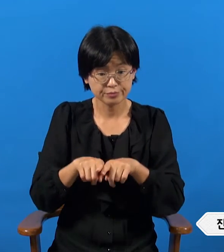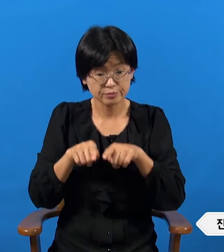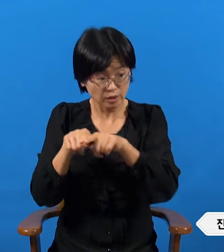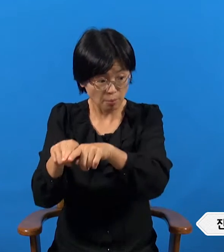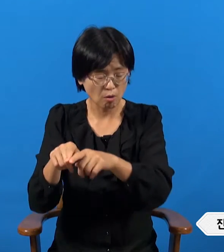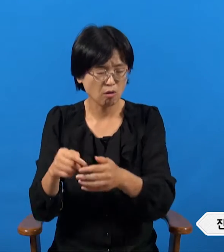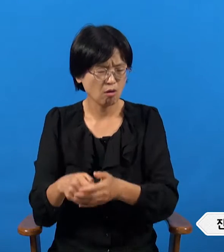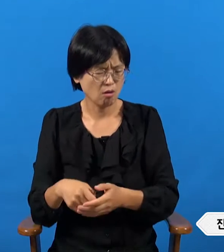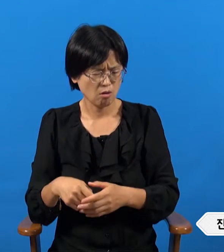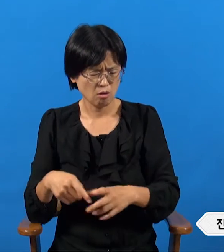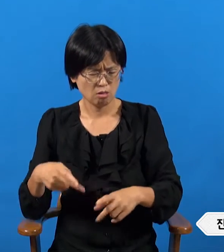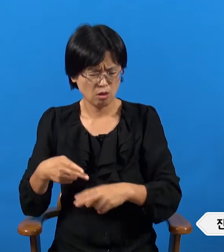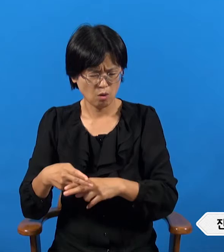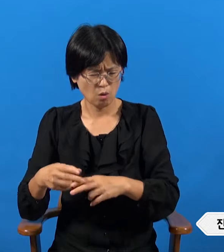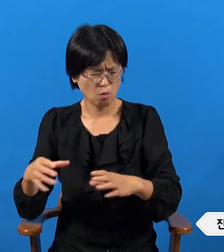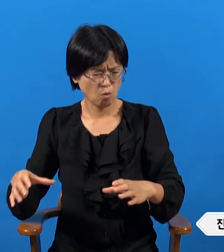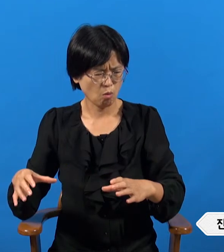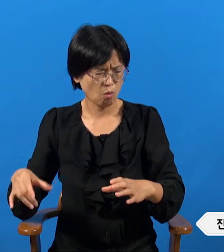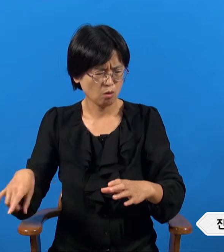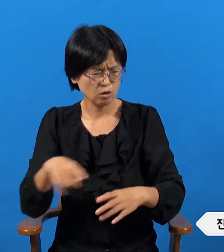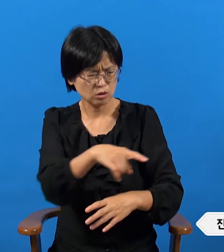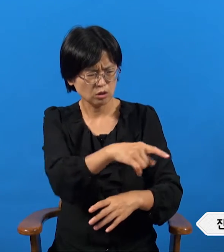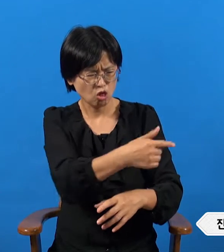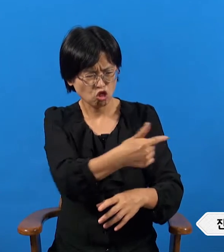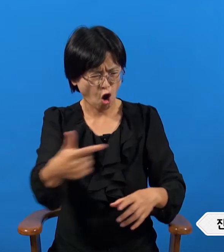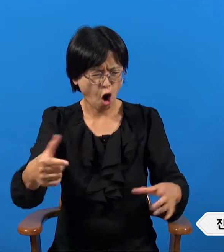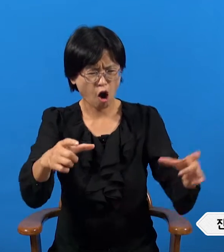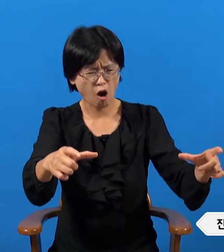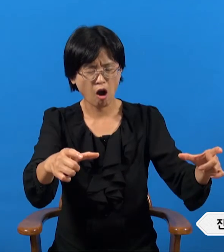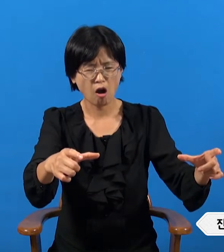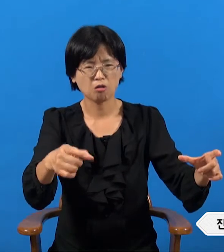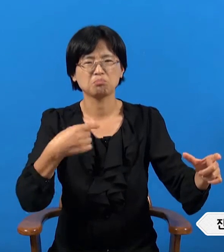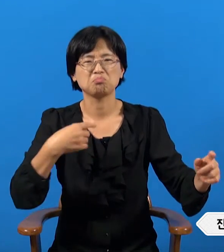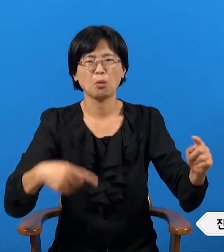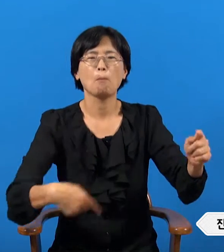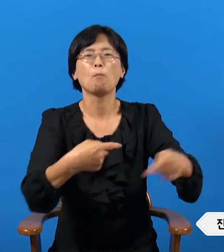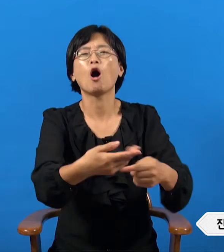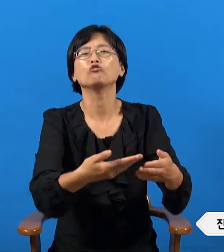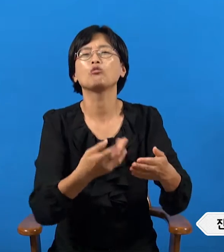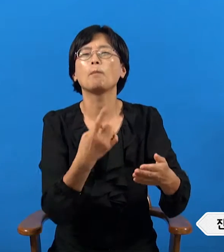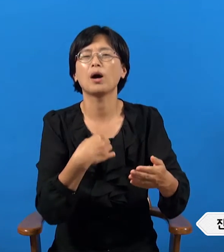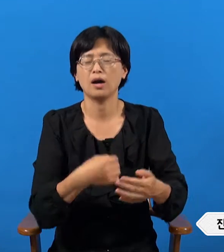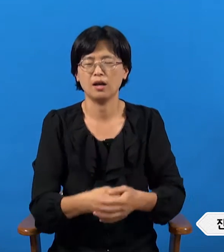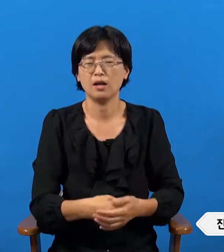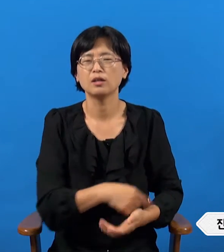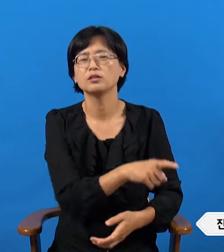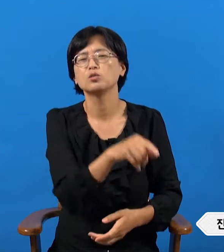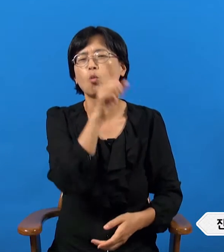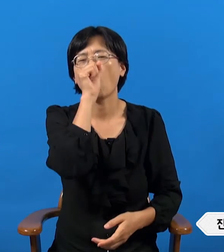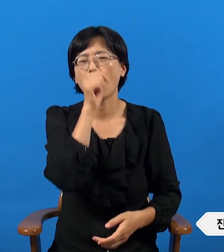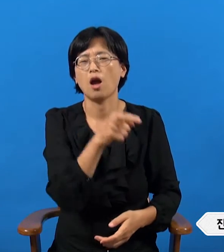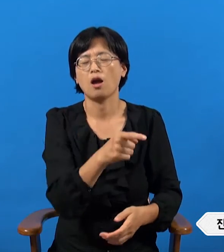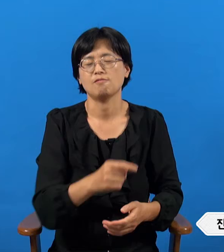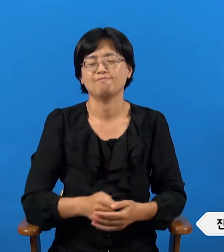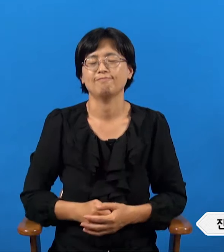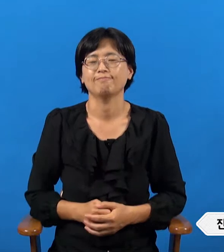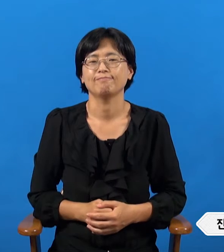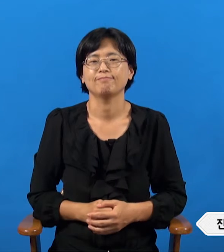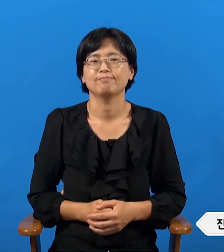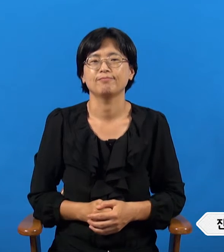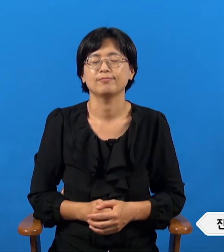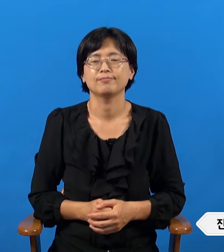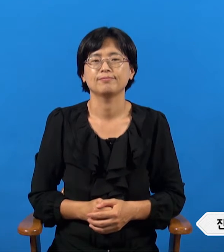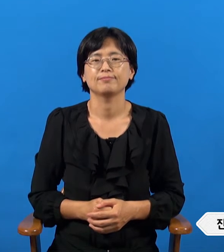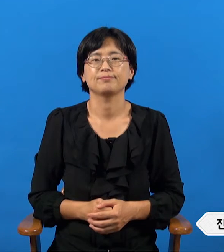더 크게 보입니다. 우리 목사님들은 큰 걸로 저를 바꿔주기도 합니다. 얼마나 좋으신 분들인지